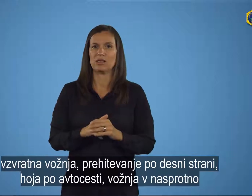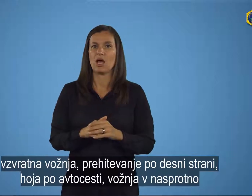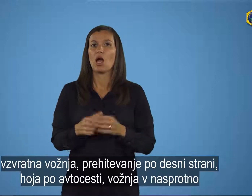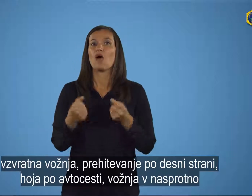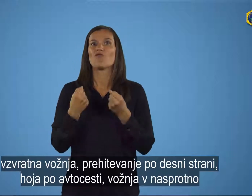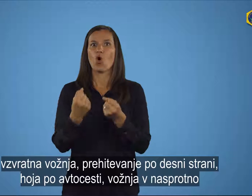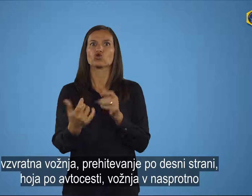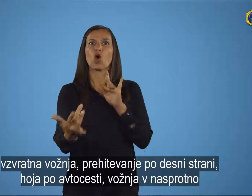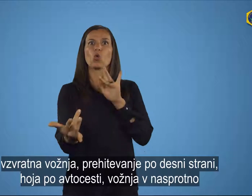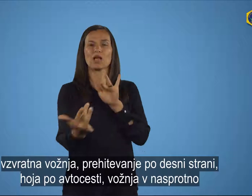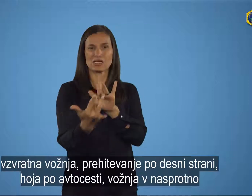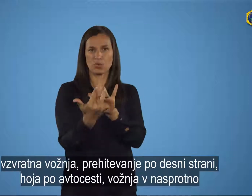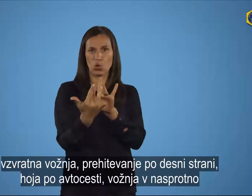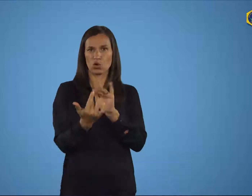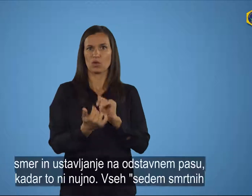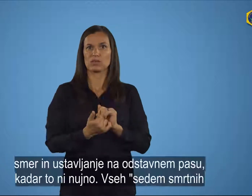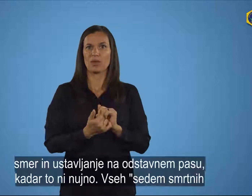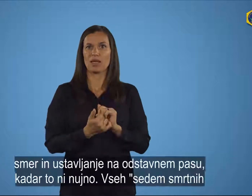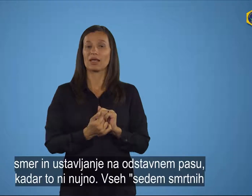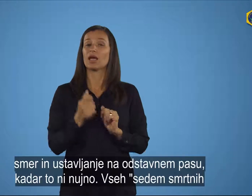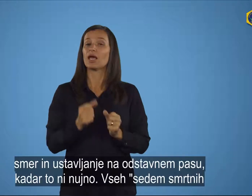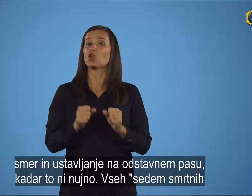odstavnem pasu, kadar to ni nujno.